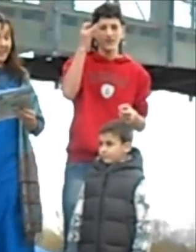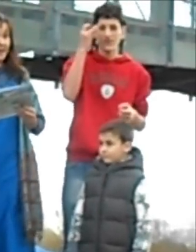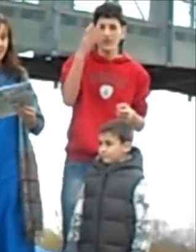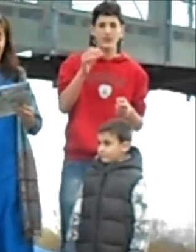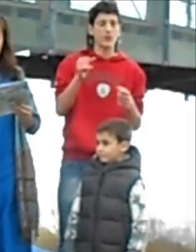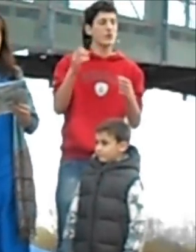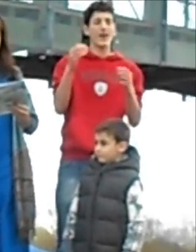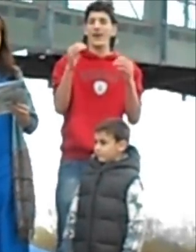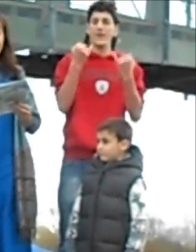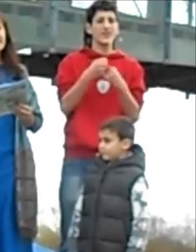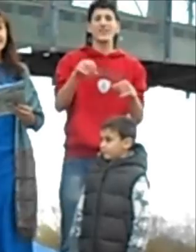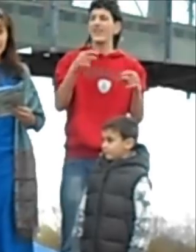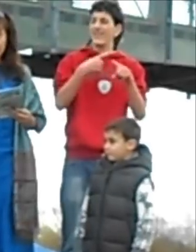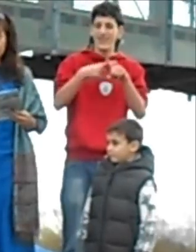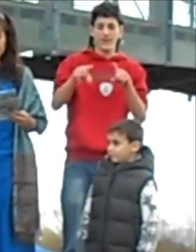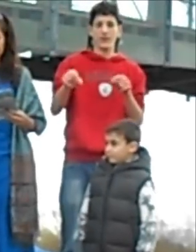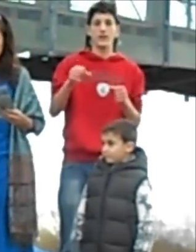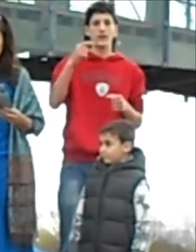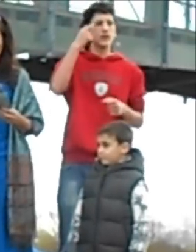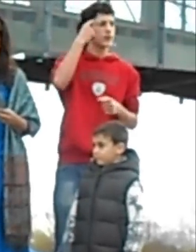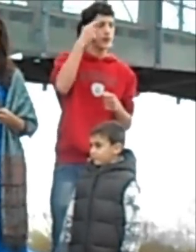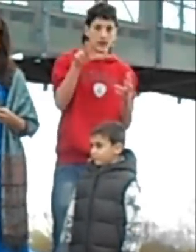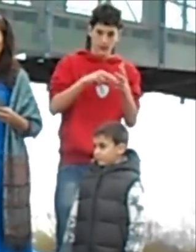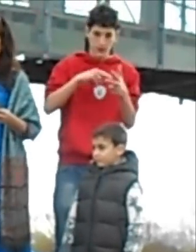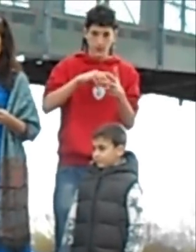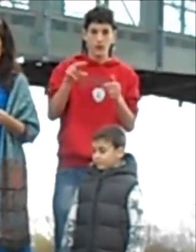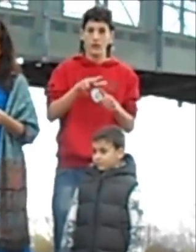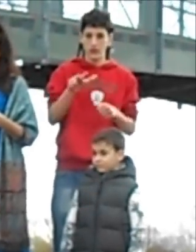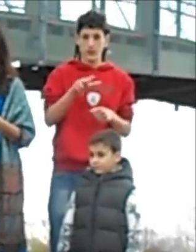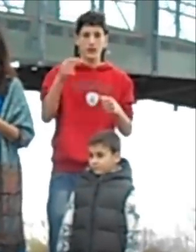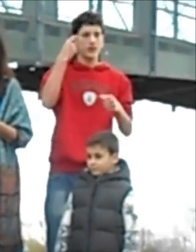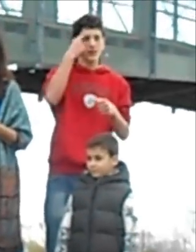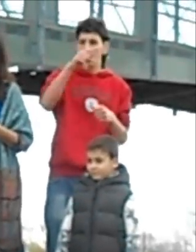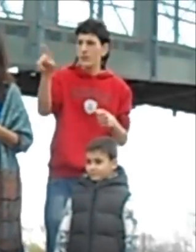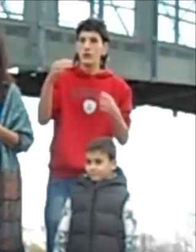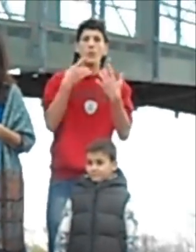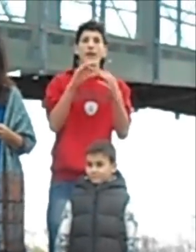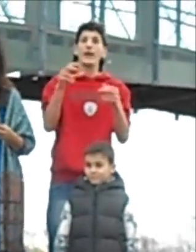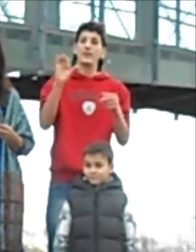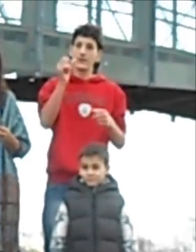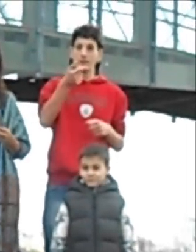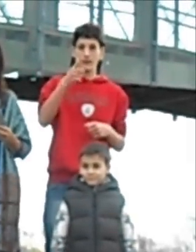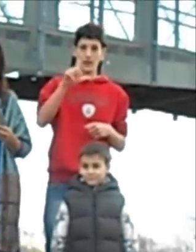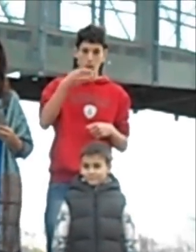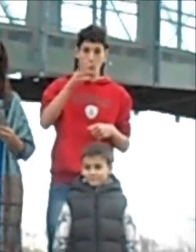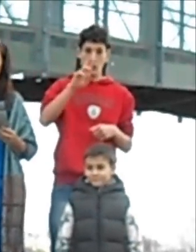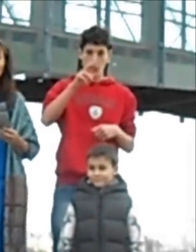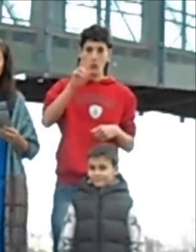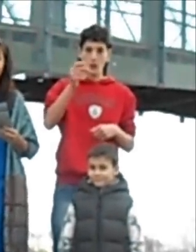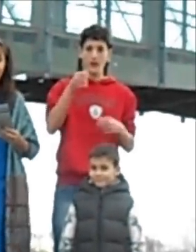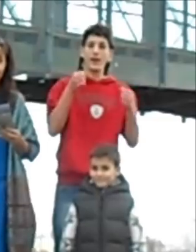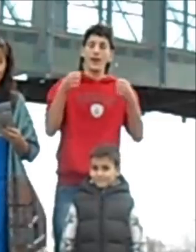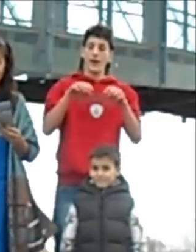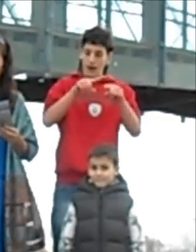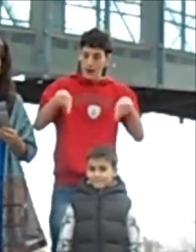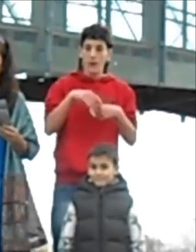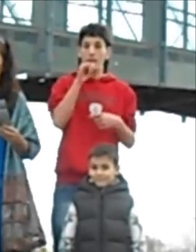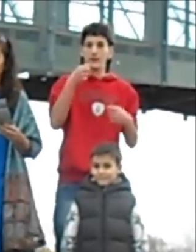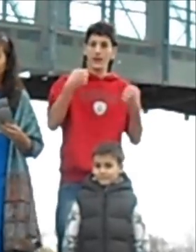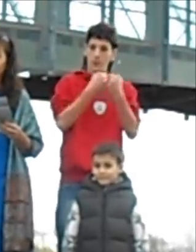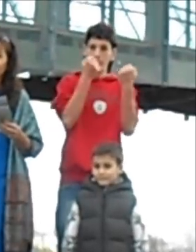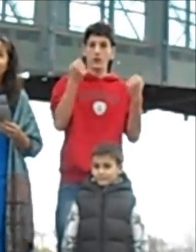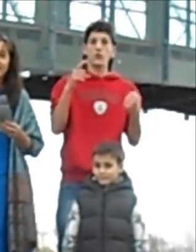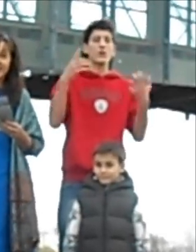festa paregabea. ¿Sabéis? En el humedal de Salburua, en la balsa de Betoño, una gran fiesta